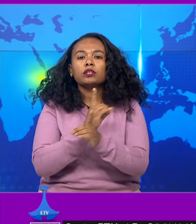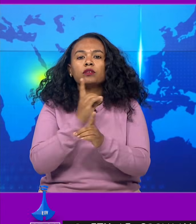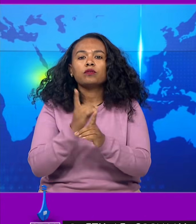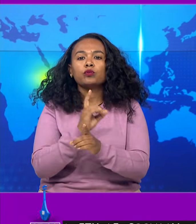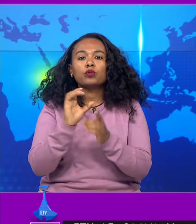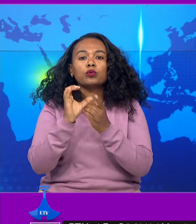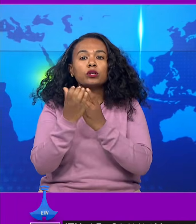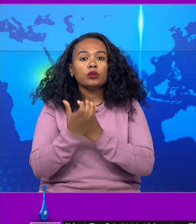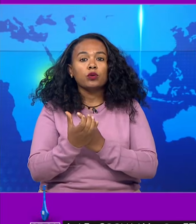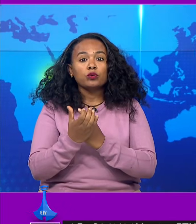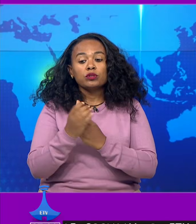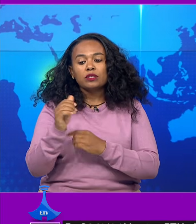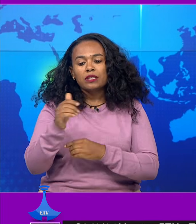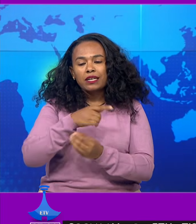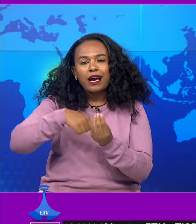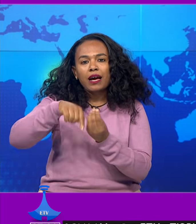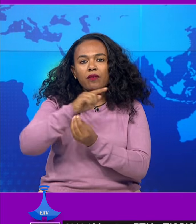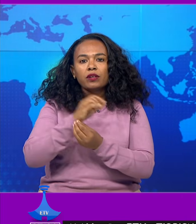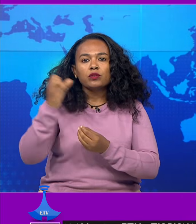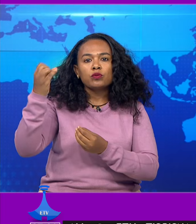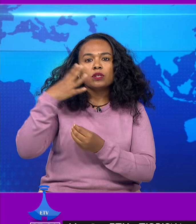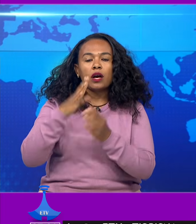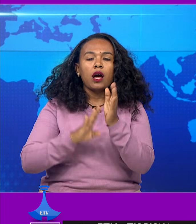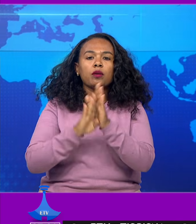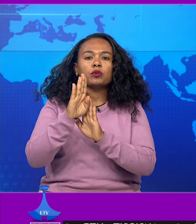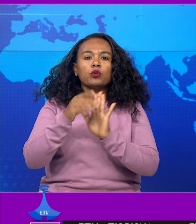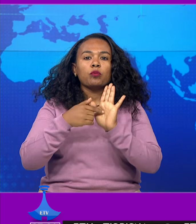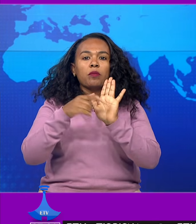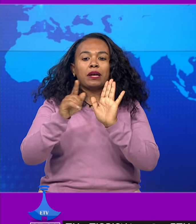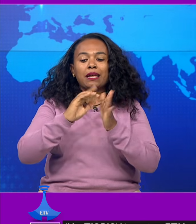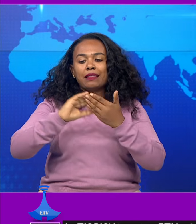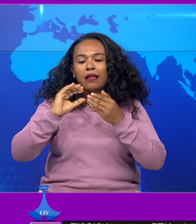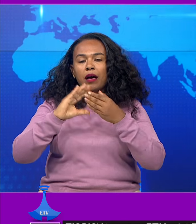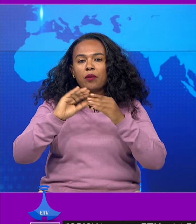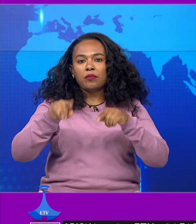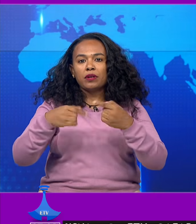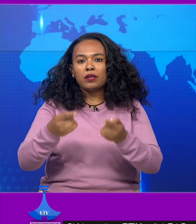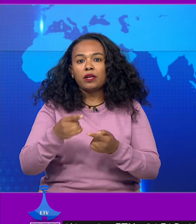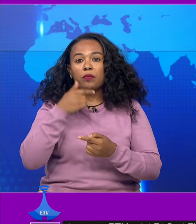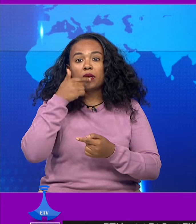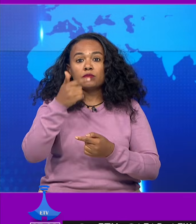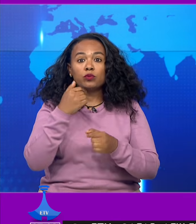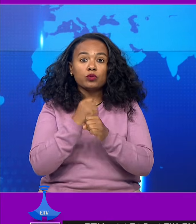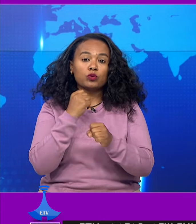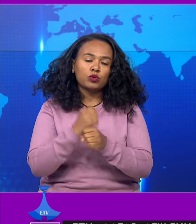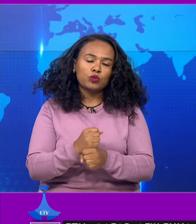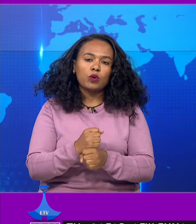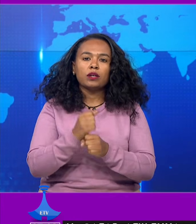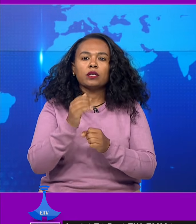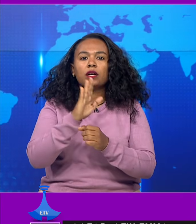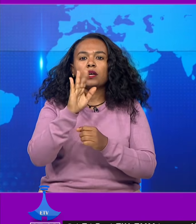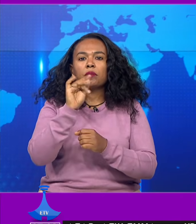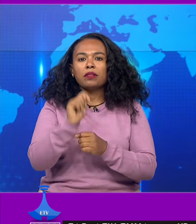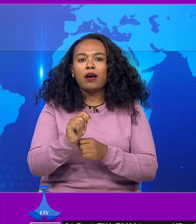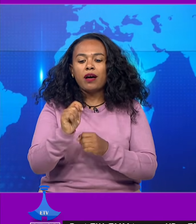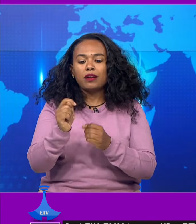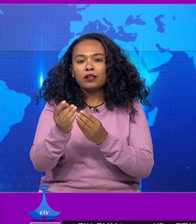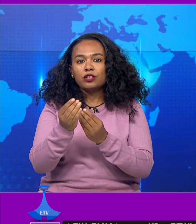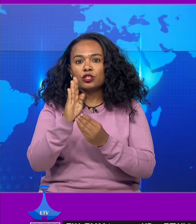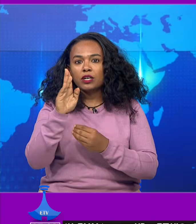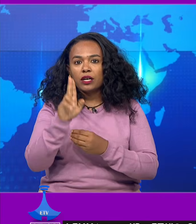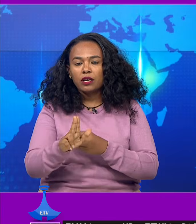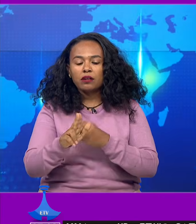መክሊቶች ደግሞ እንደየአካባቢያቸው ጸጋ አልምቶ በመግለጥ ታምር የሚያሰኙ ስራዎች ተሰርተዋል። ከገበታ ለሸገር እስከ ገበታ ለሀገር